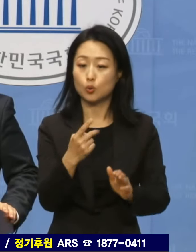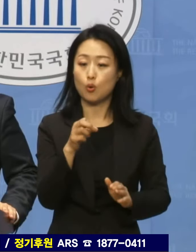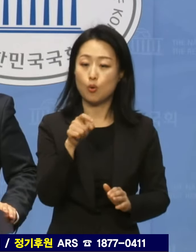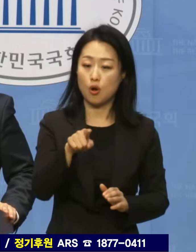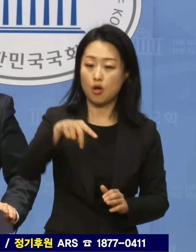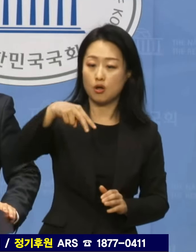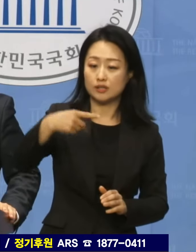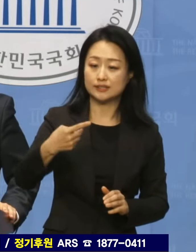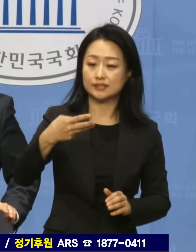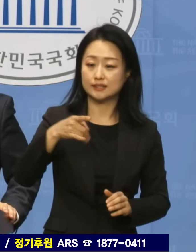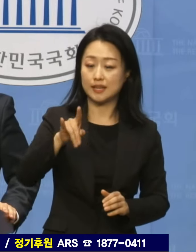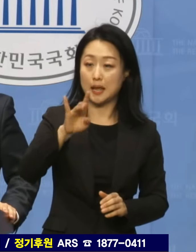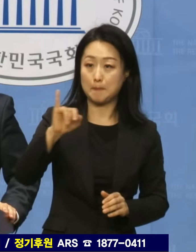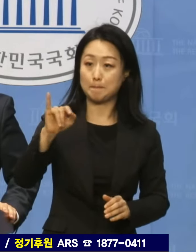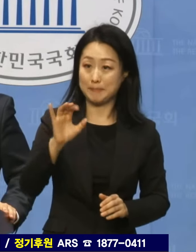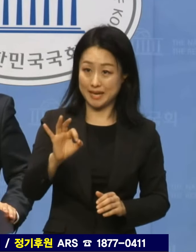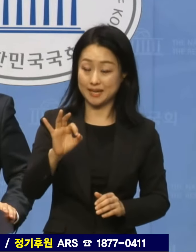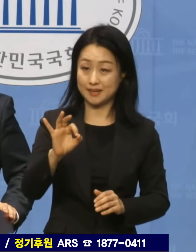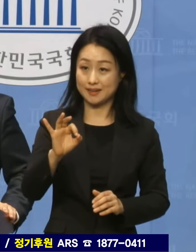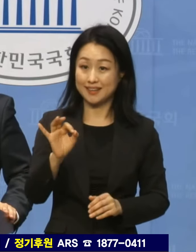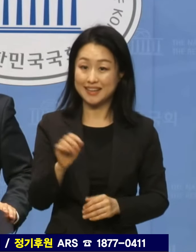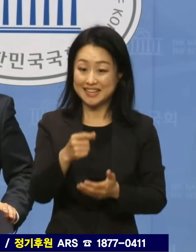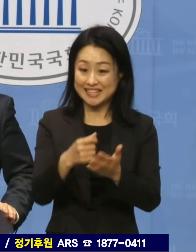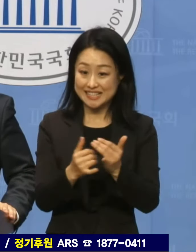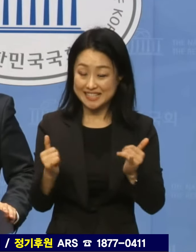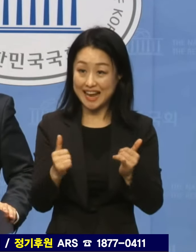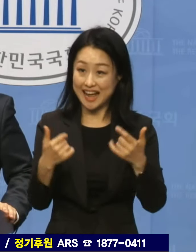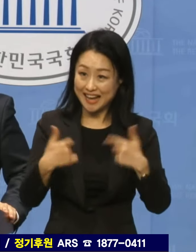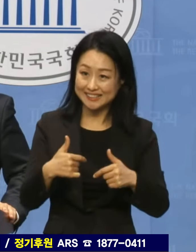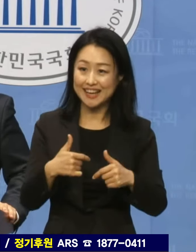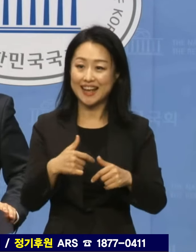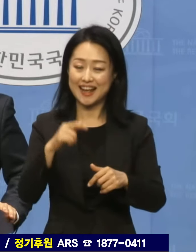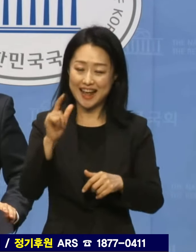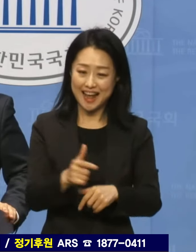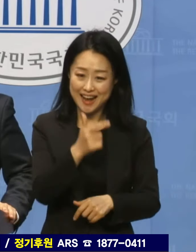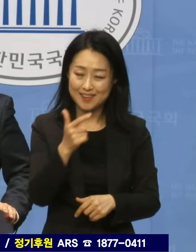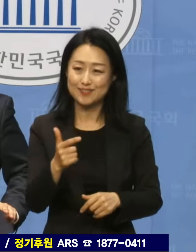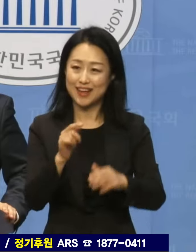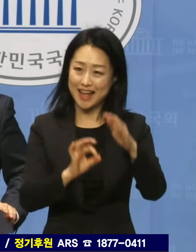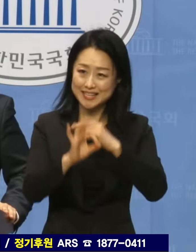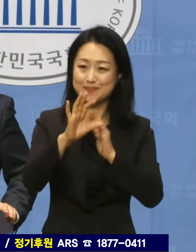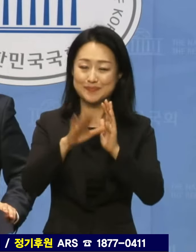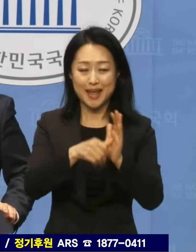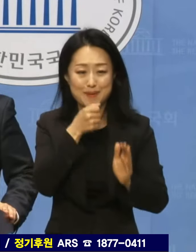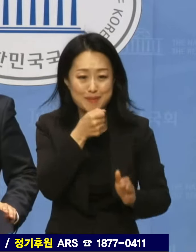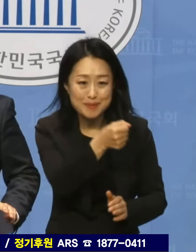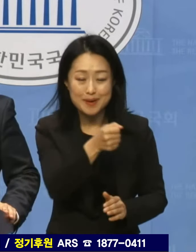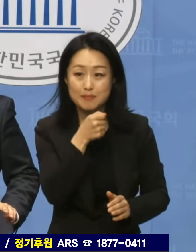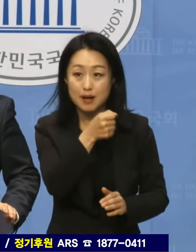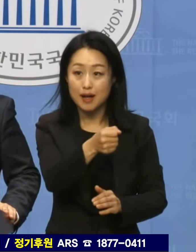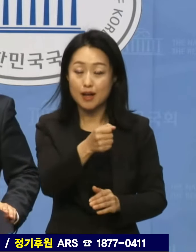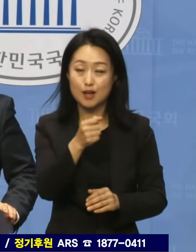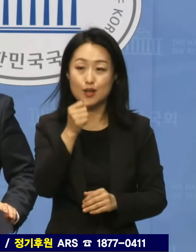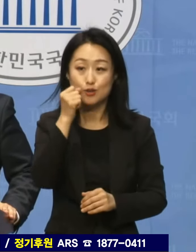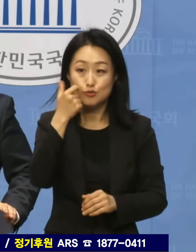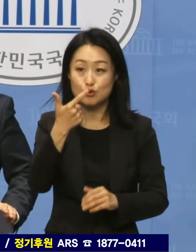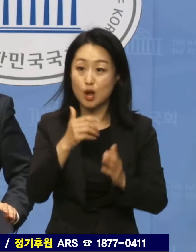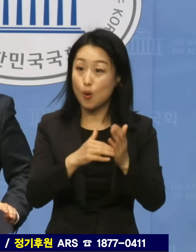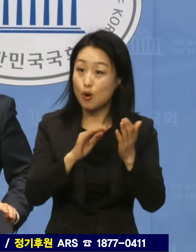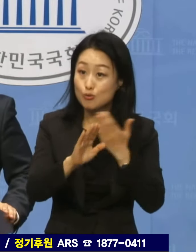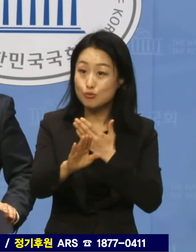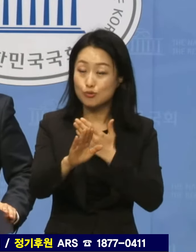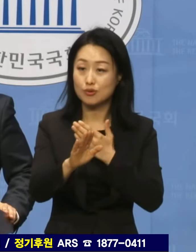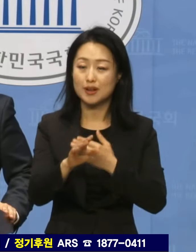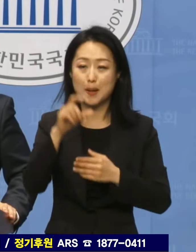스태핑 바이든 날리면 사태에 의해 6개월 만에 문을 닫았습니다